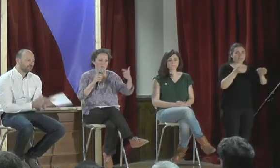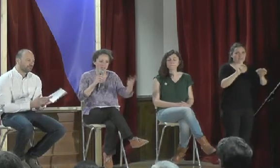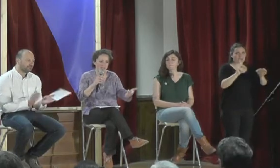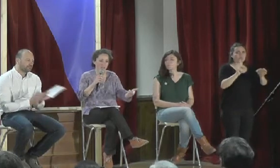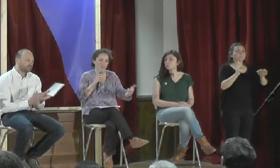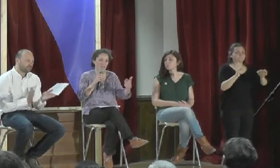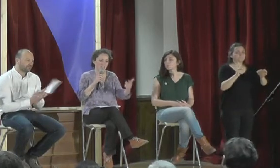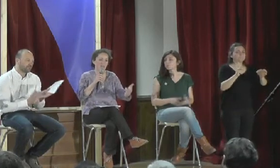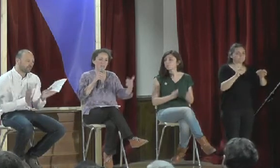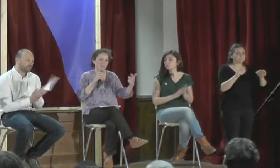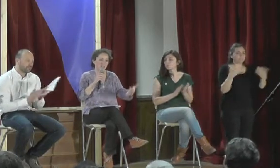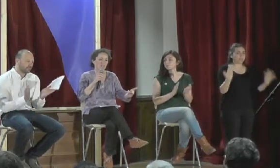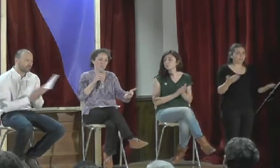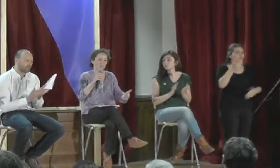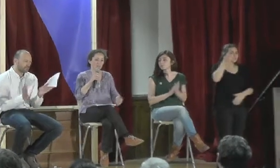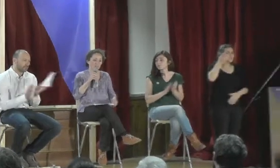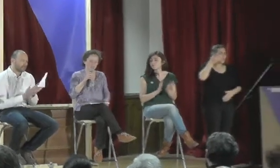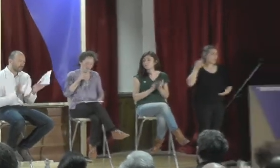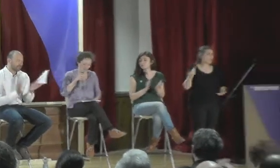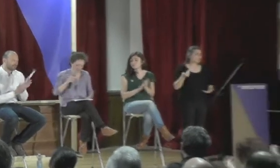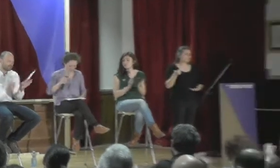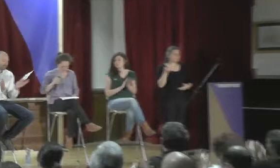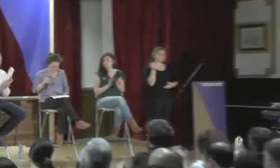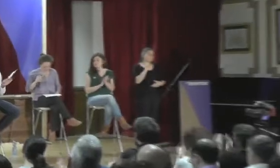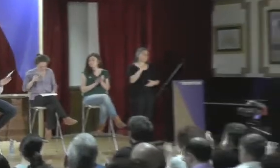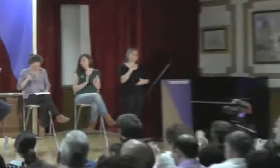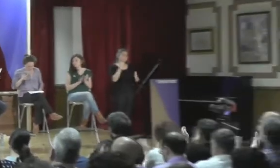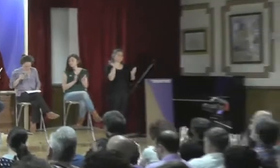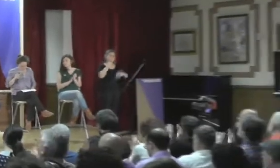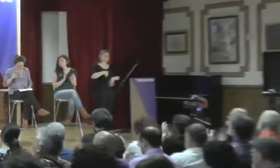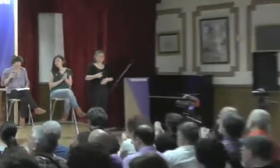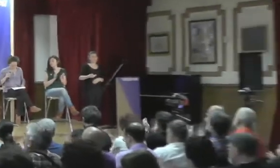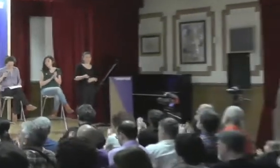haber privilexios nas cámaras de representación cidadá.